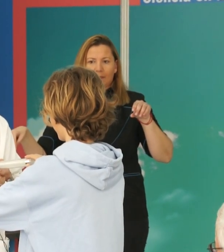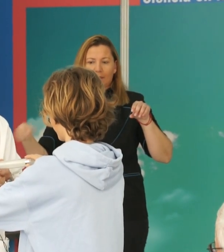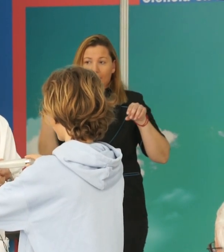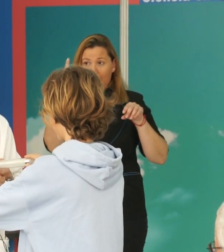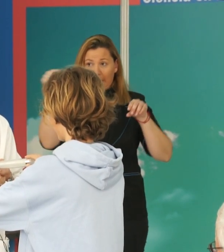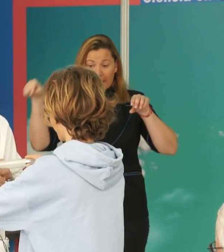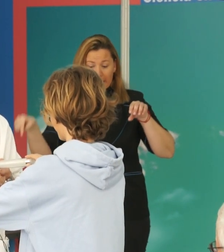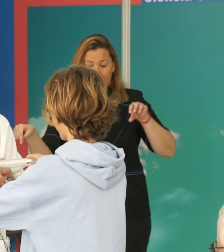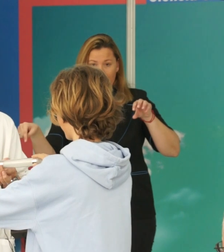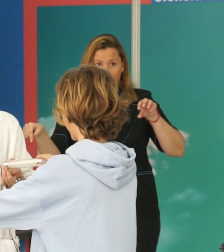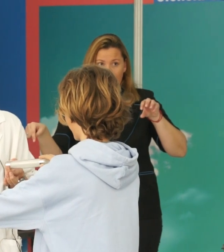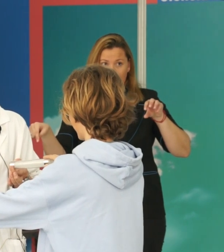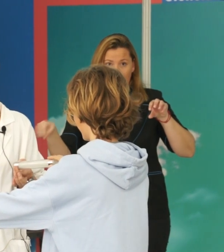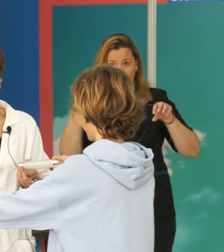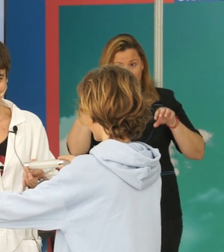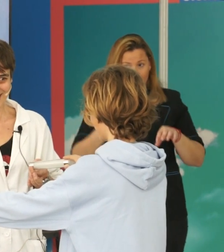¿Estás seguro?